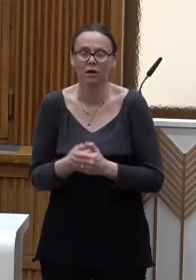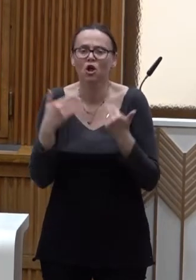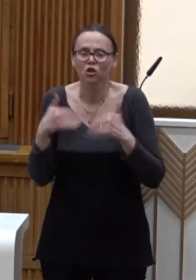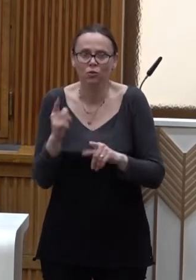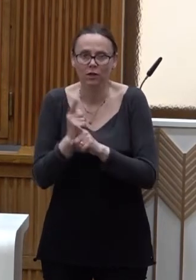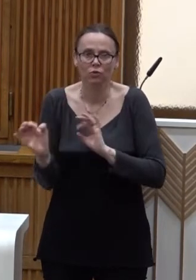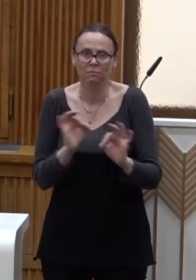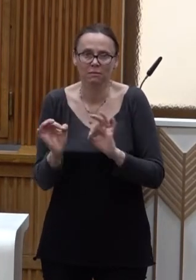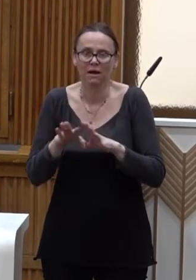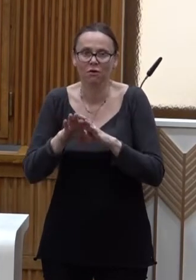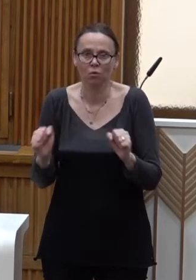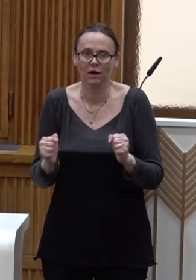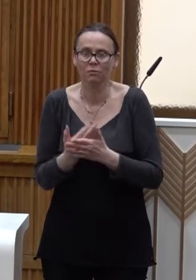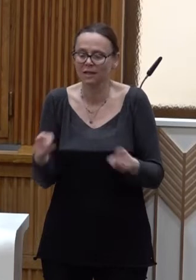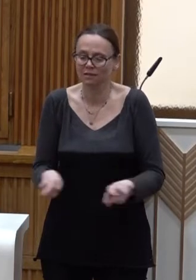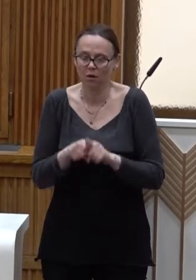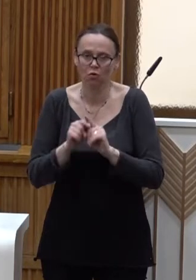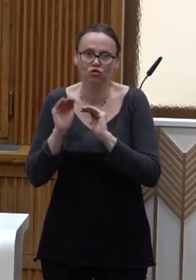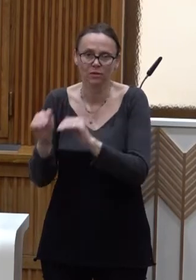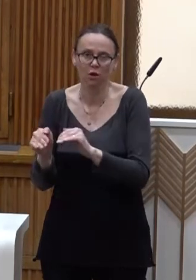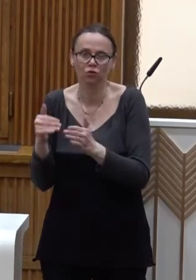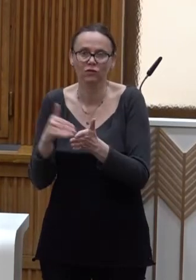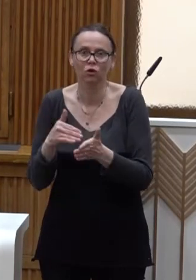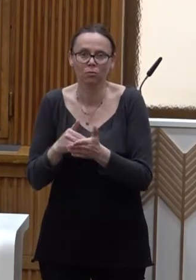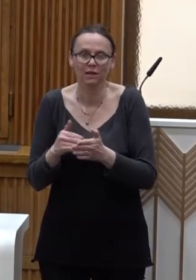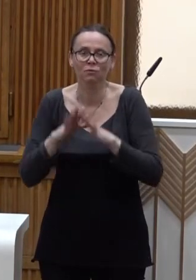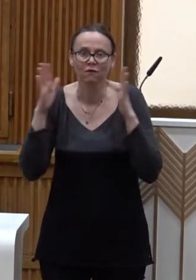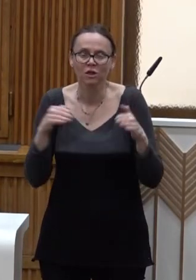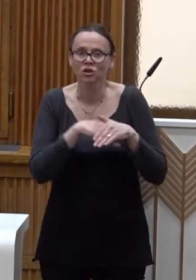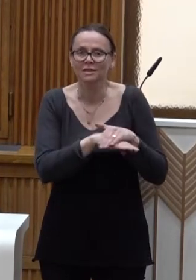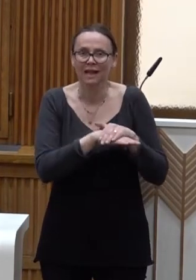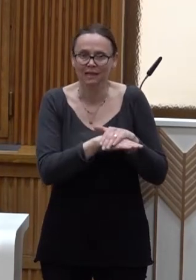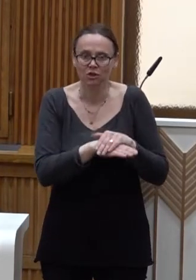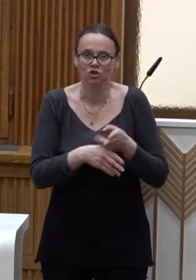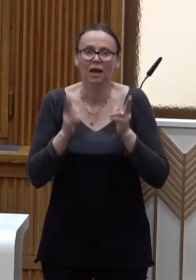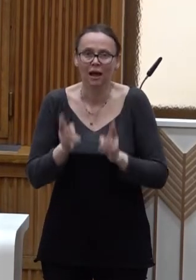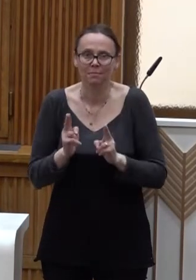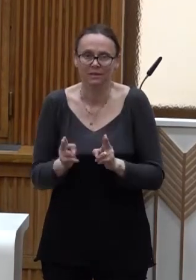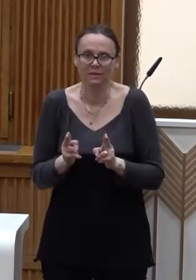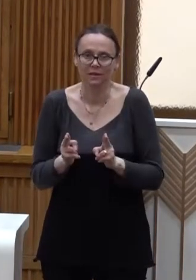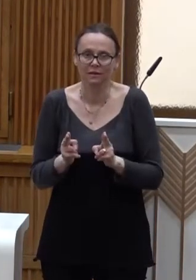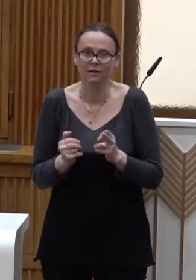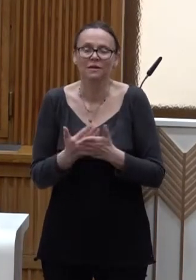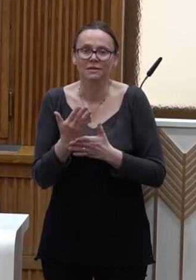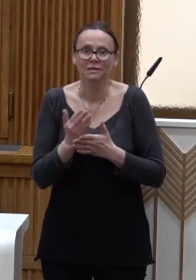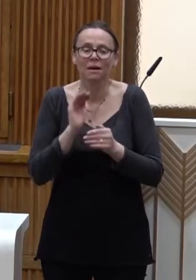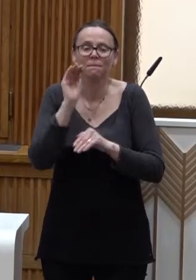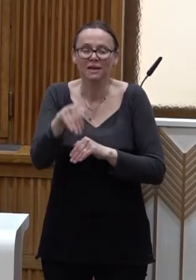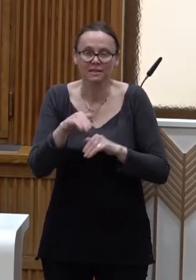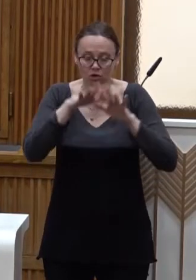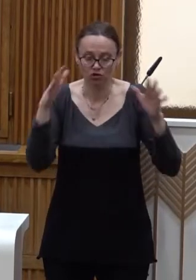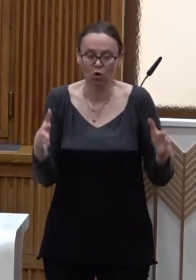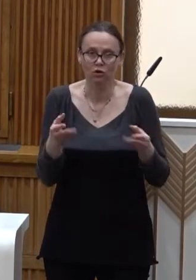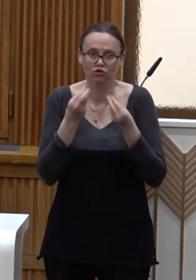Nujna je tudi priprava ukrepov za takošnjo zagotovitev potrebnih večjih skladiščnih kapacitet za presežne